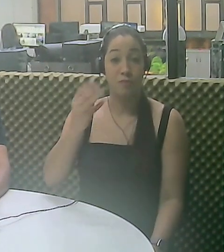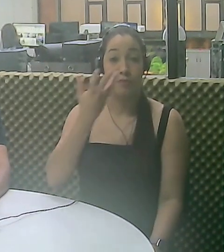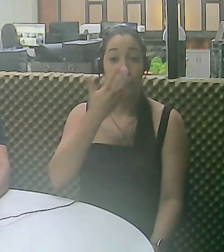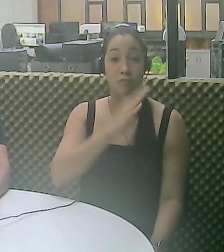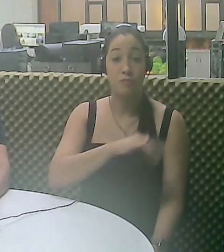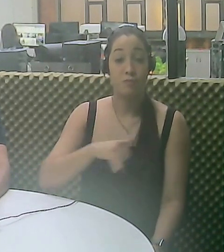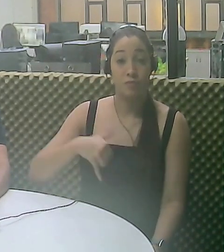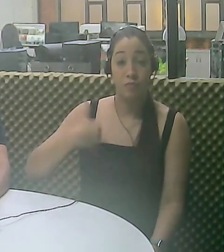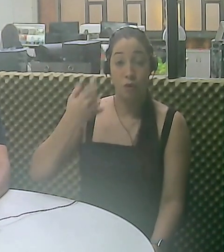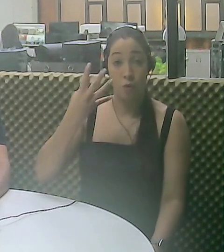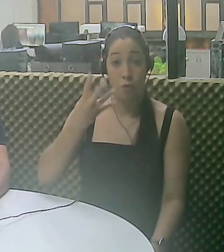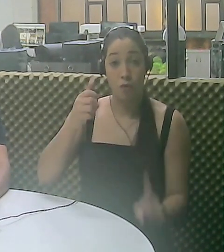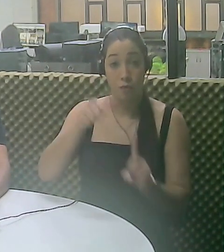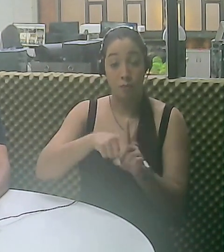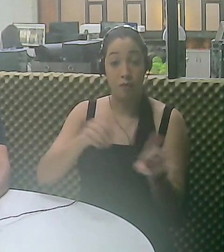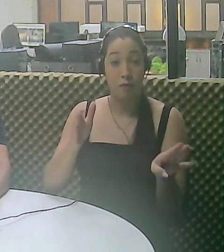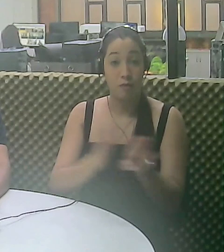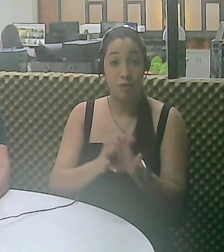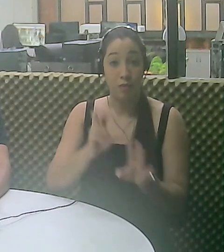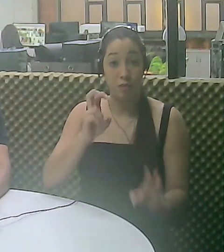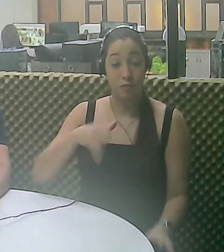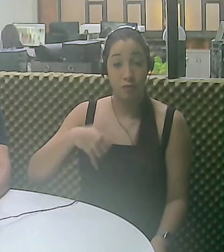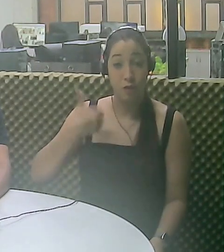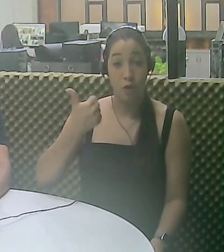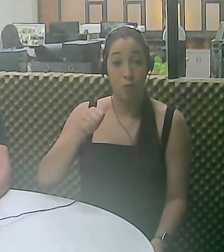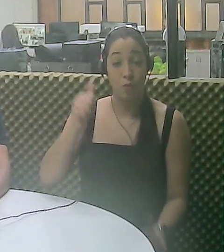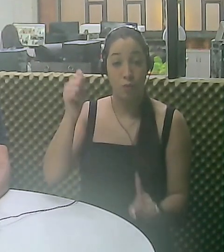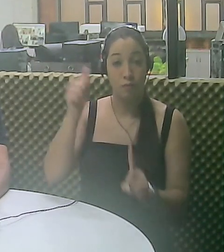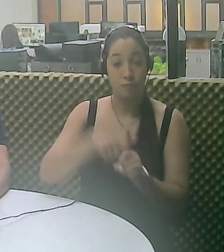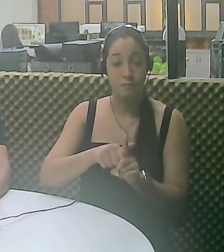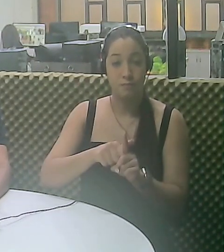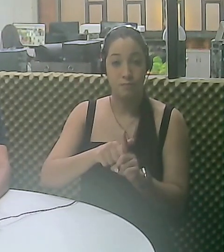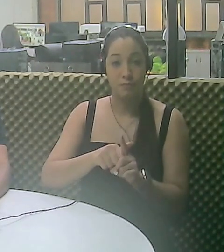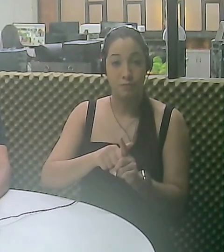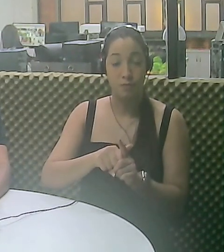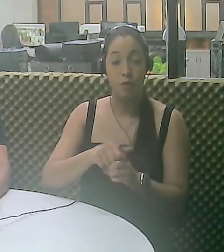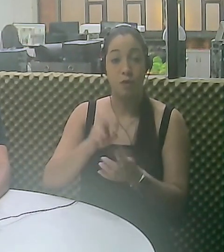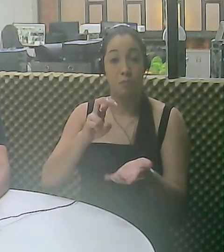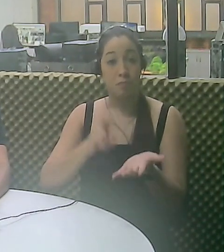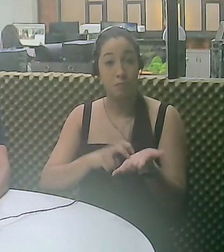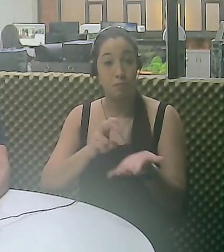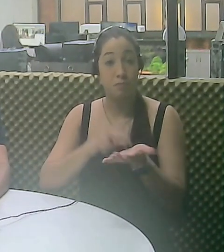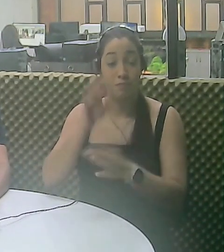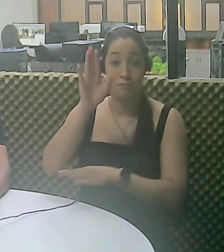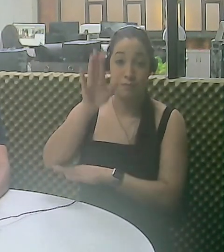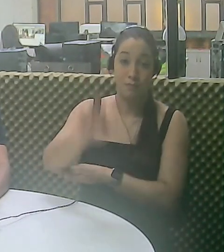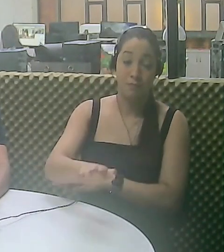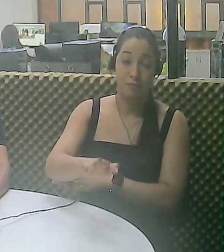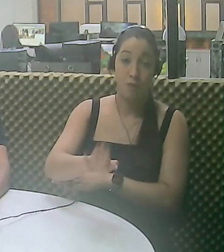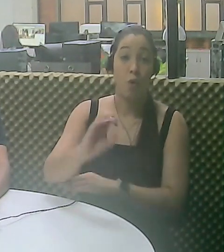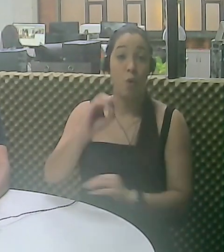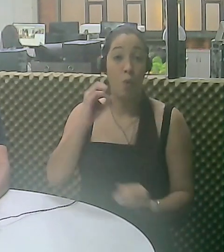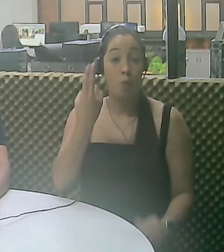de 4 meses a 5 anos e 11 meses, em dois turnos matutino e vespertino,